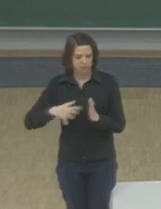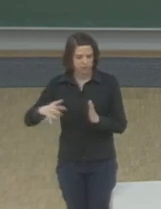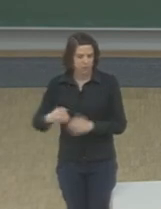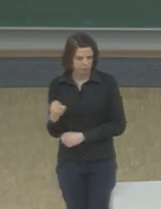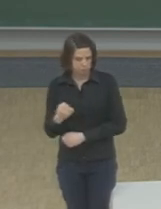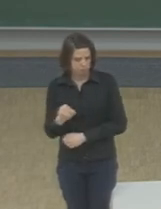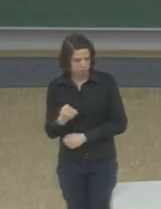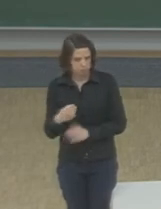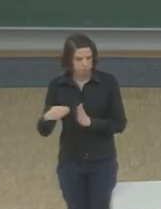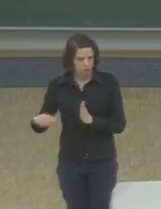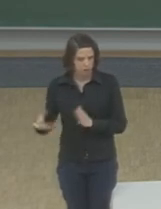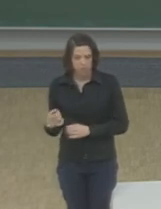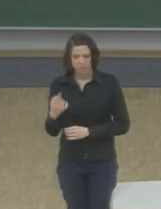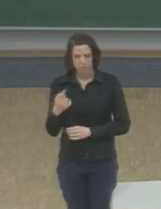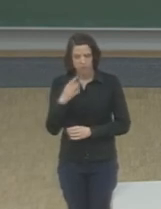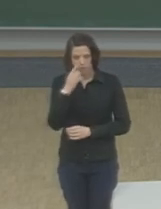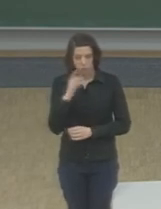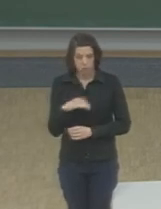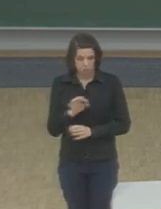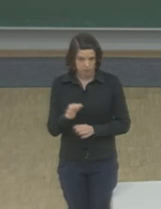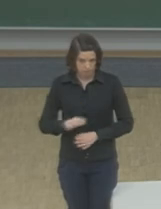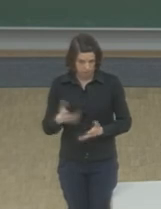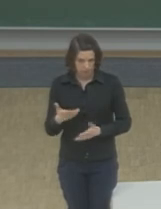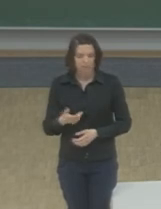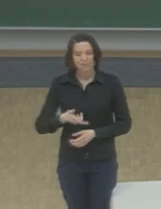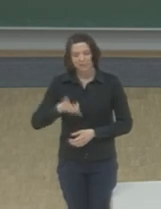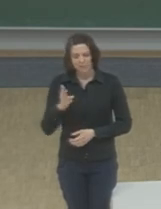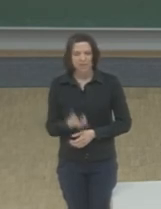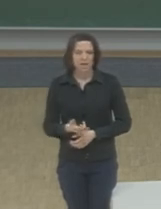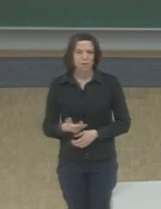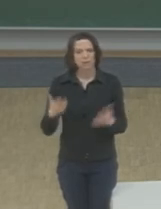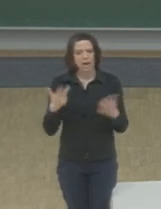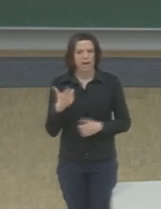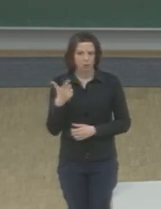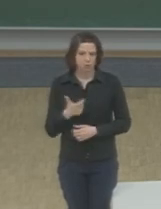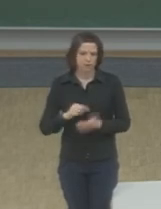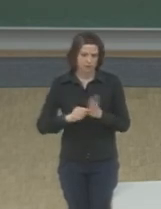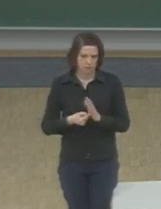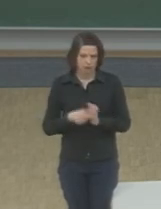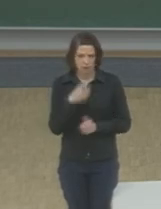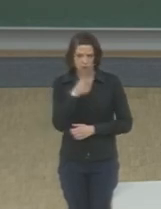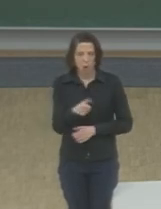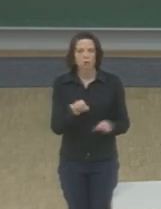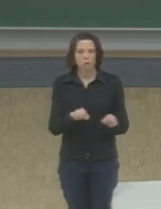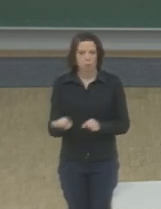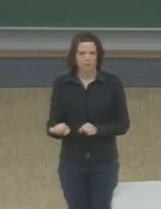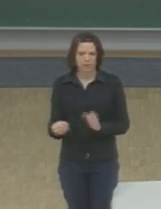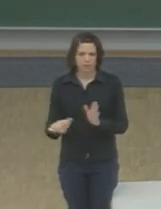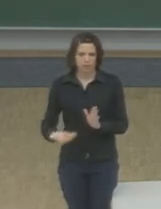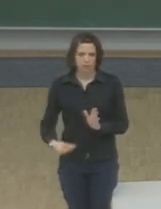Seiten insgesamt noch deutlich beeindruckendere 328 Mal das Wort Kompetenz. Das ist da